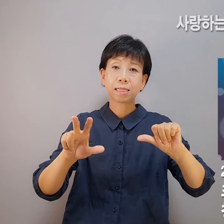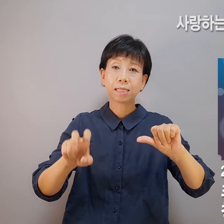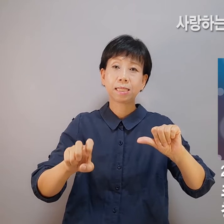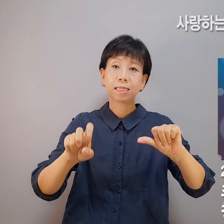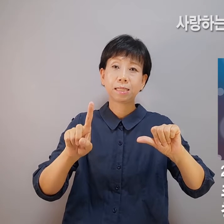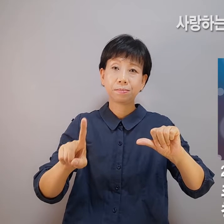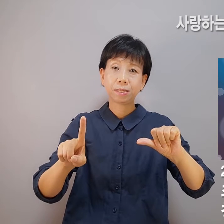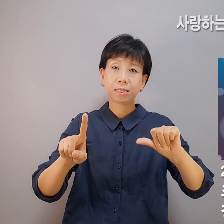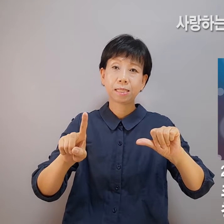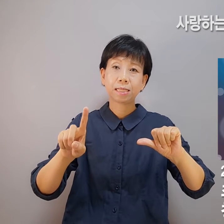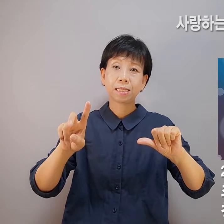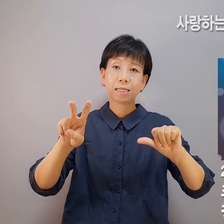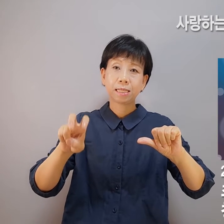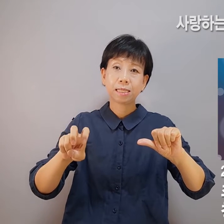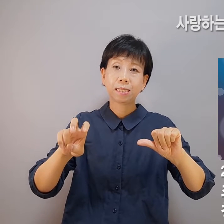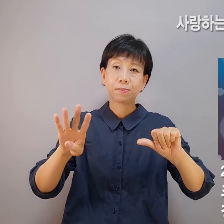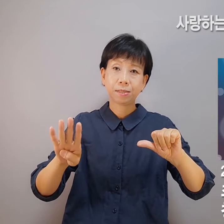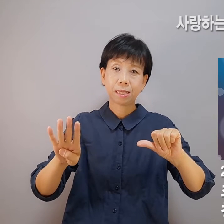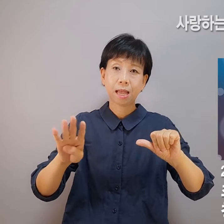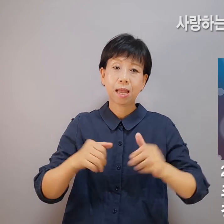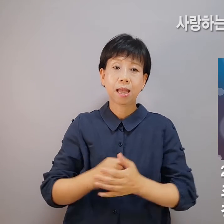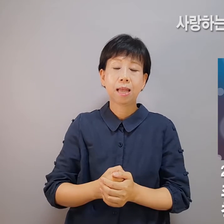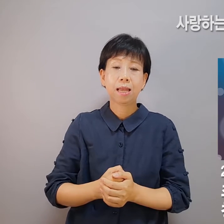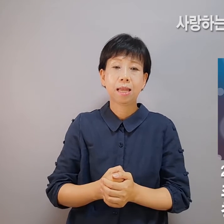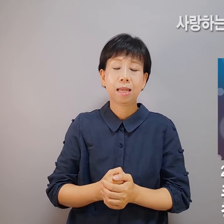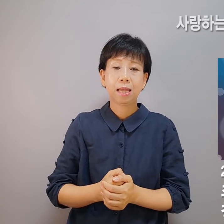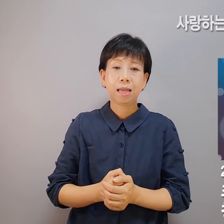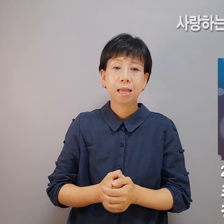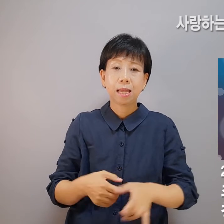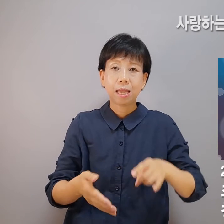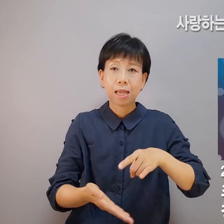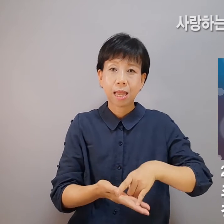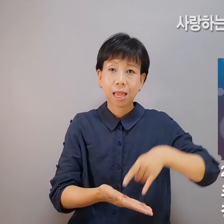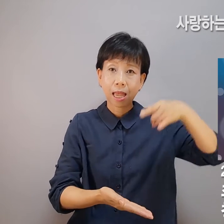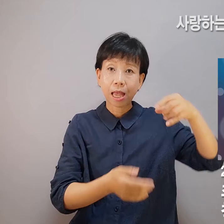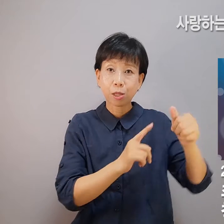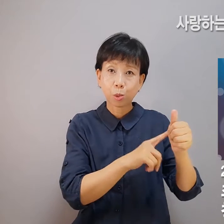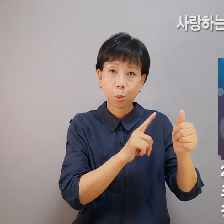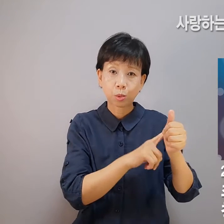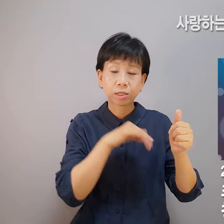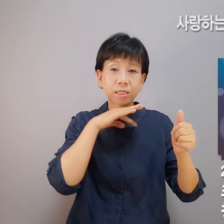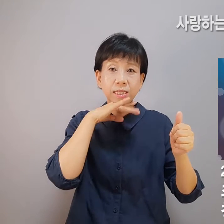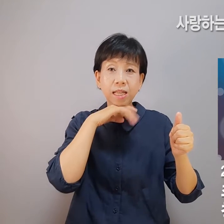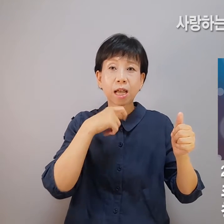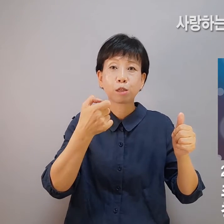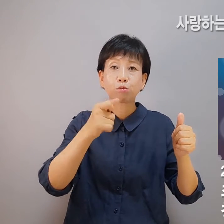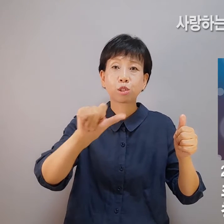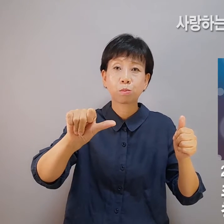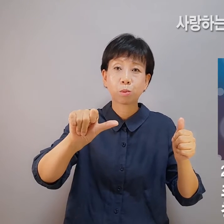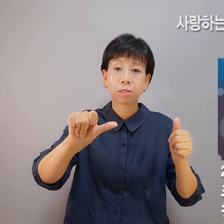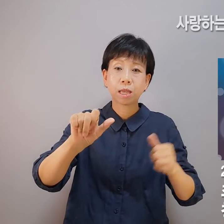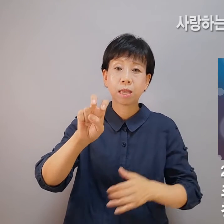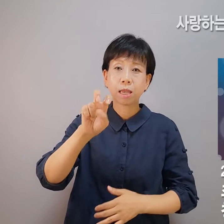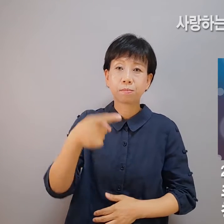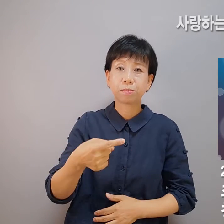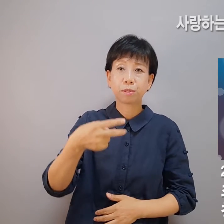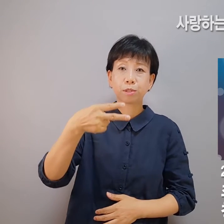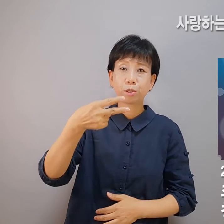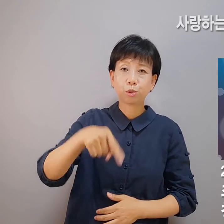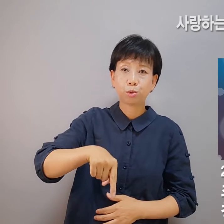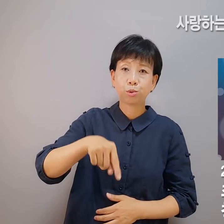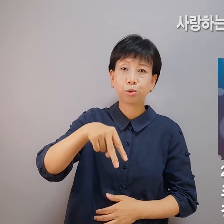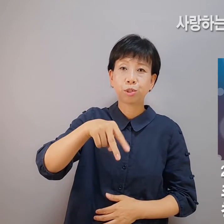되겠습니다. 우리 하나님의 말씀 같이 읽습니다. 에녹은 65세에 무두셀라를 낳았고 무두셀라를 낳은